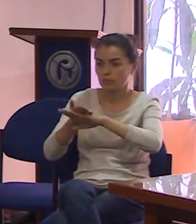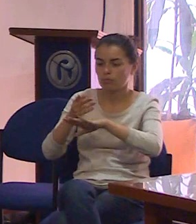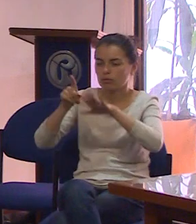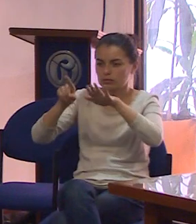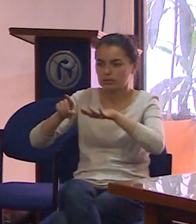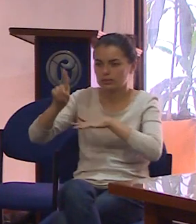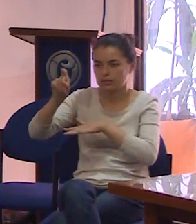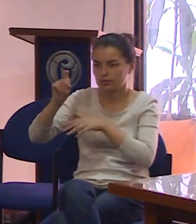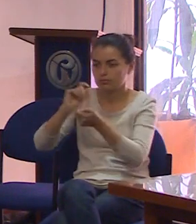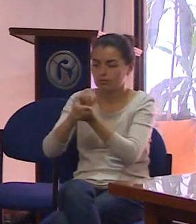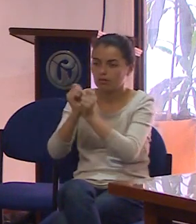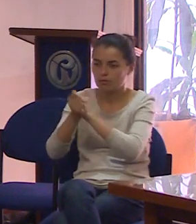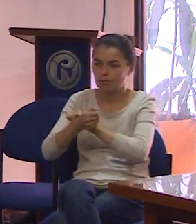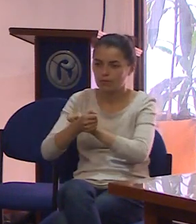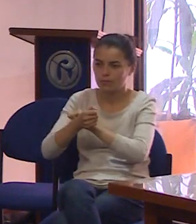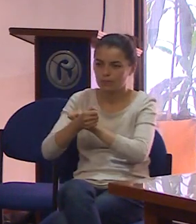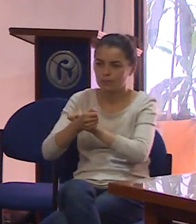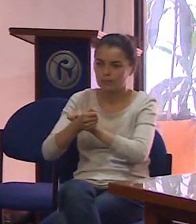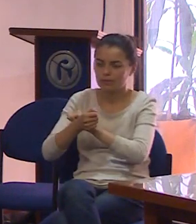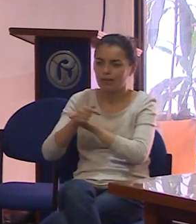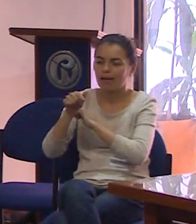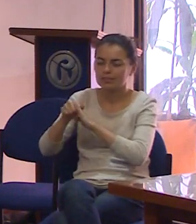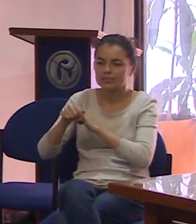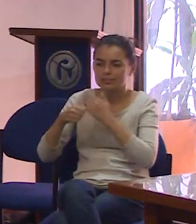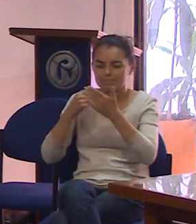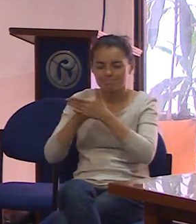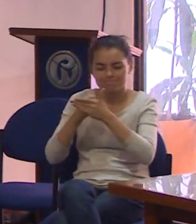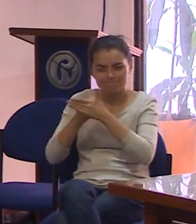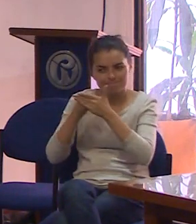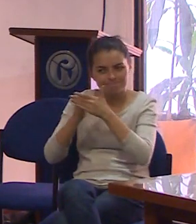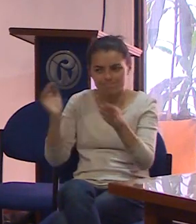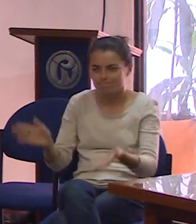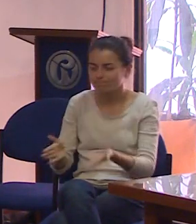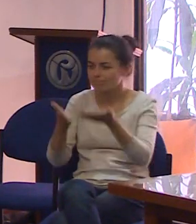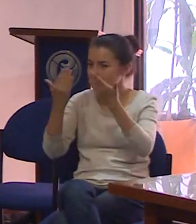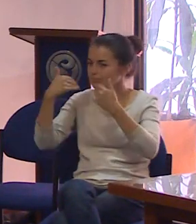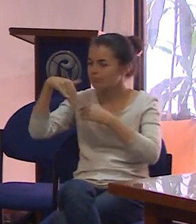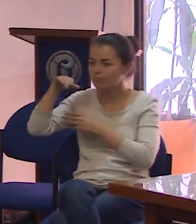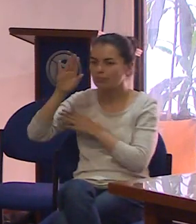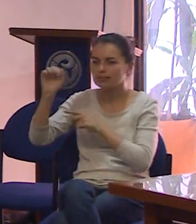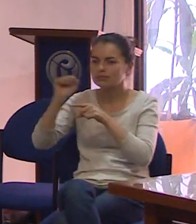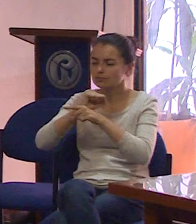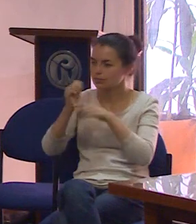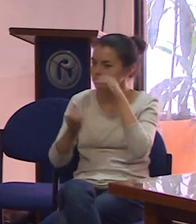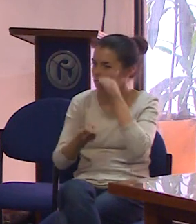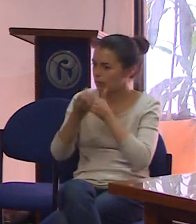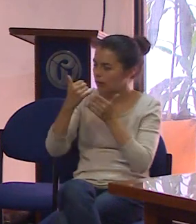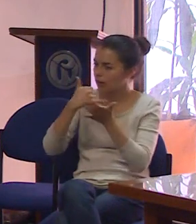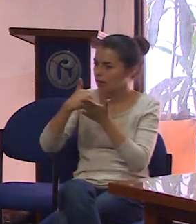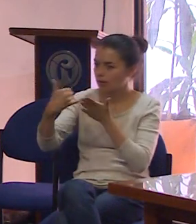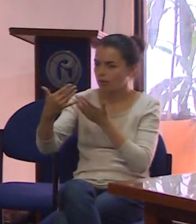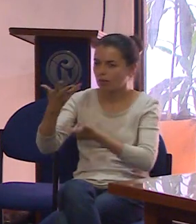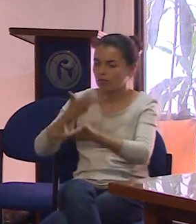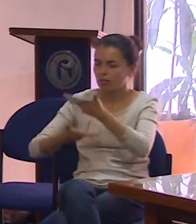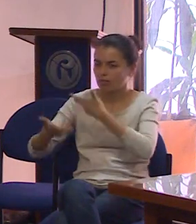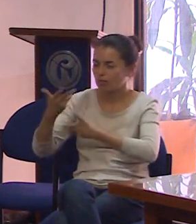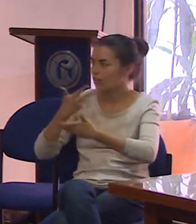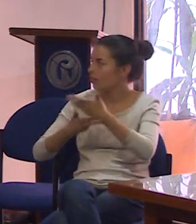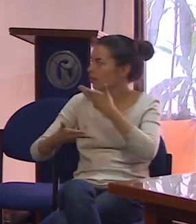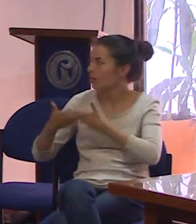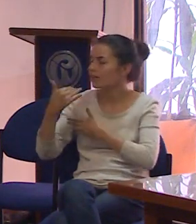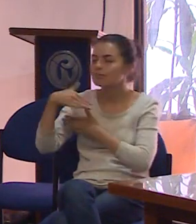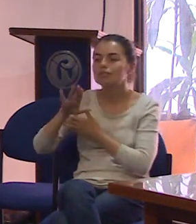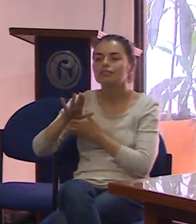la modificación es intensificar como parte de la actividad práctica del eje curricular interacción,